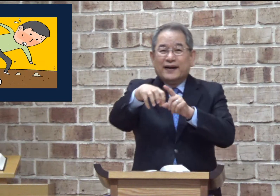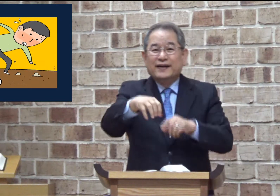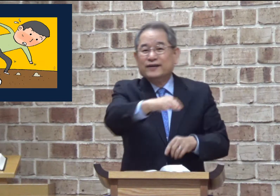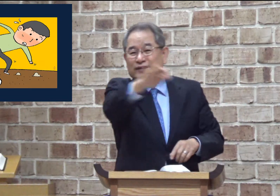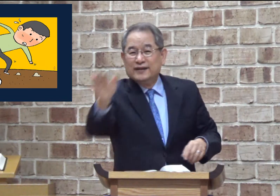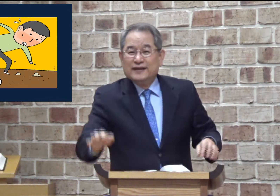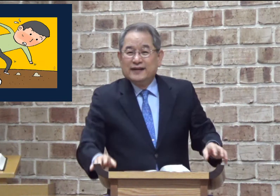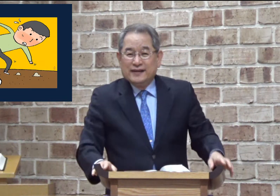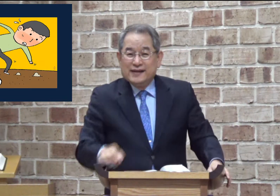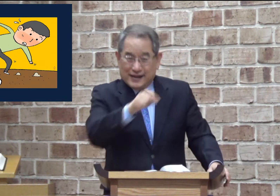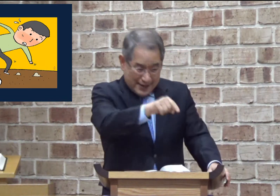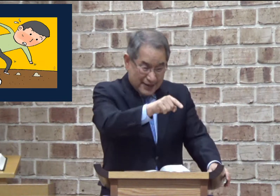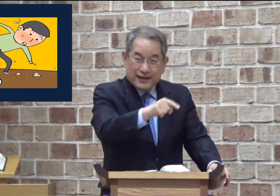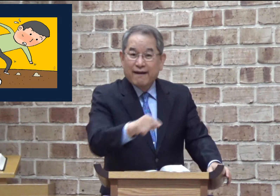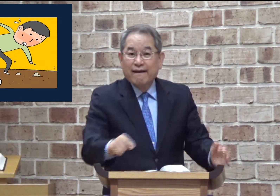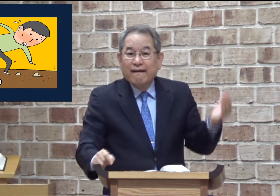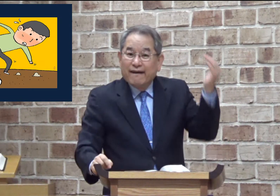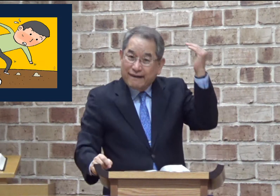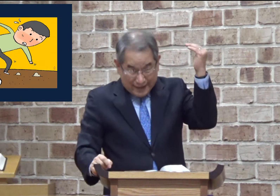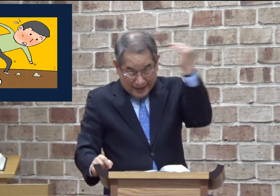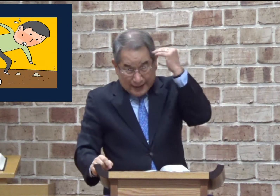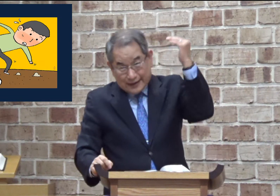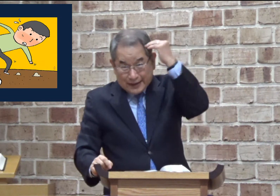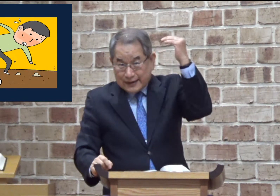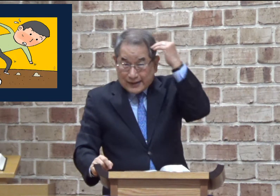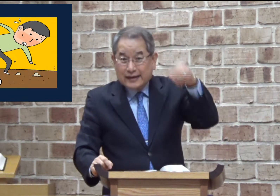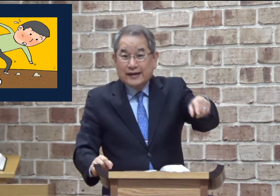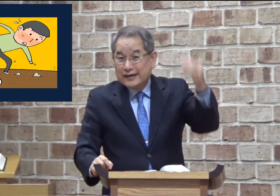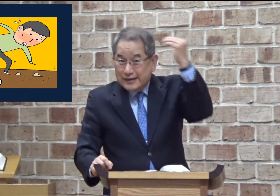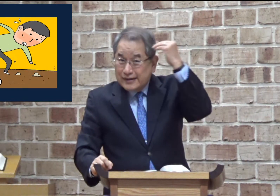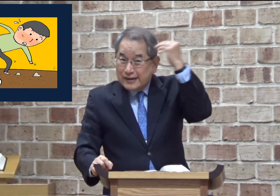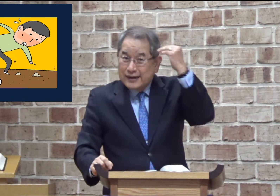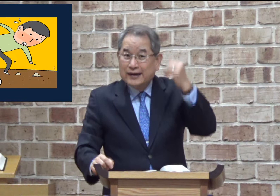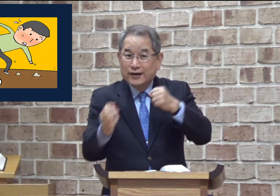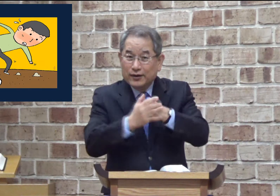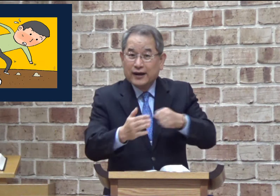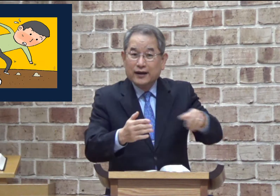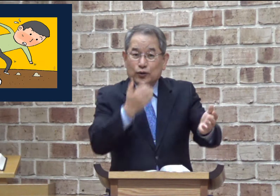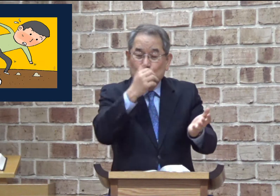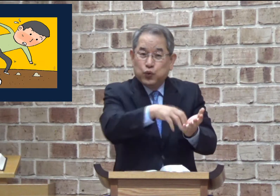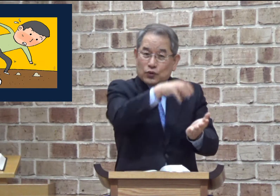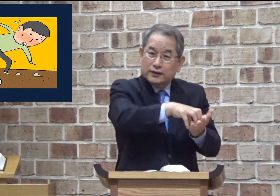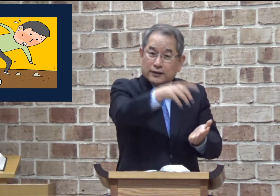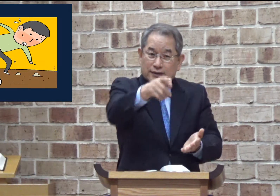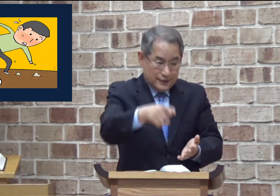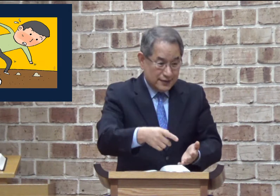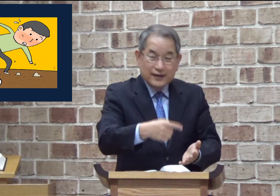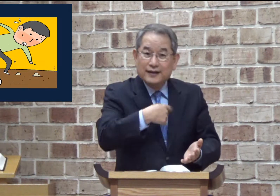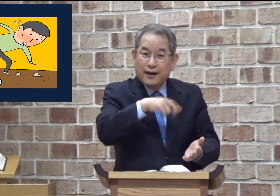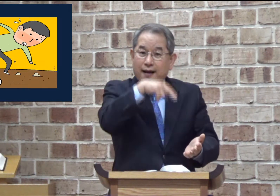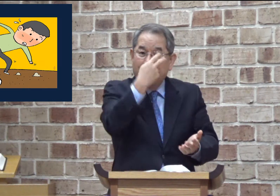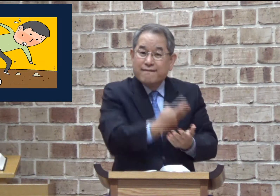나를 넘어지게 했다고 이것을 파서 버립니까? 만약에